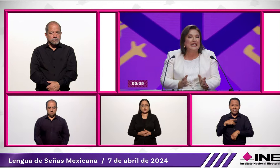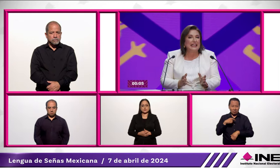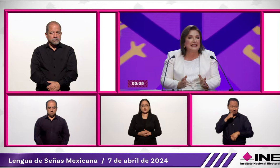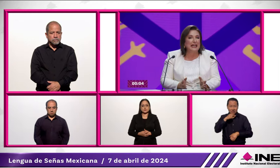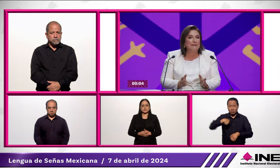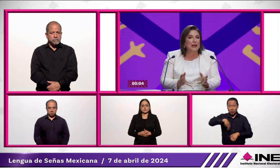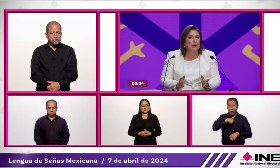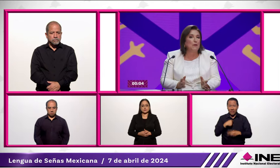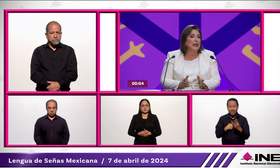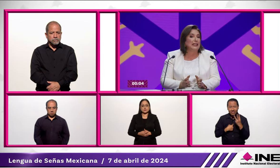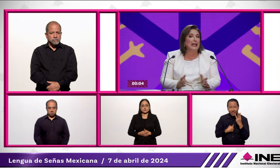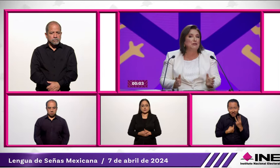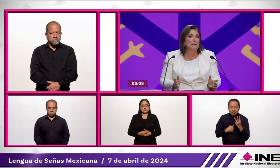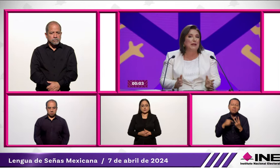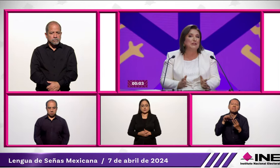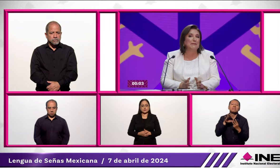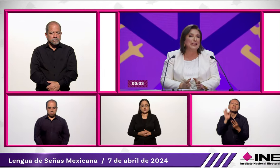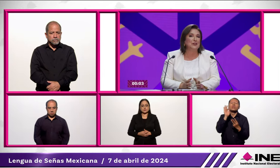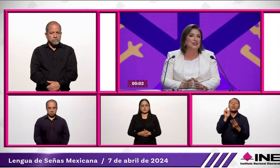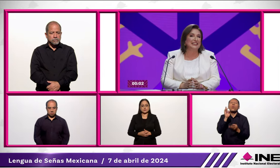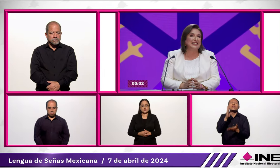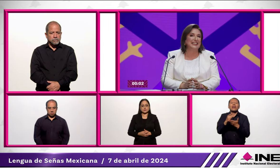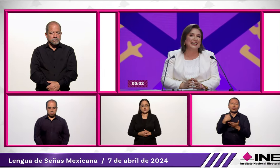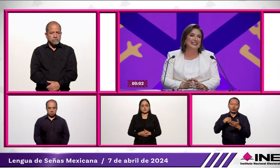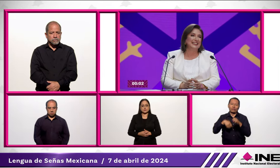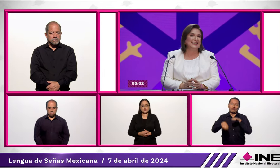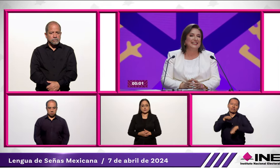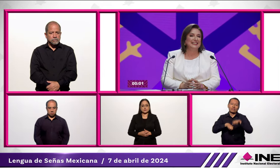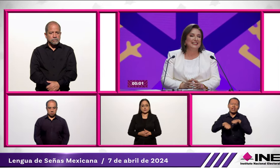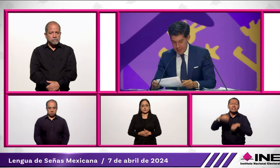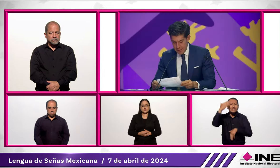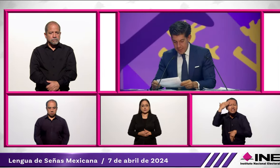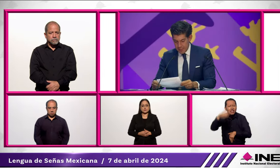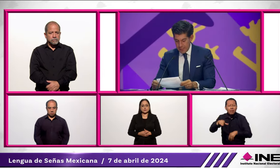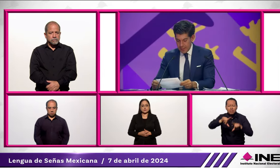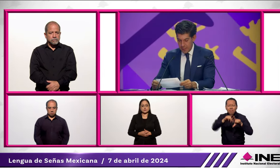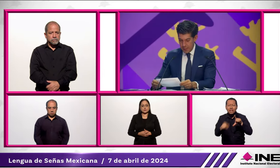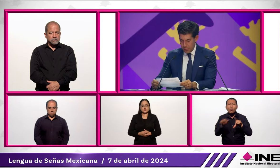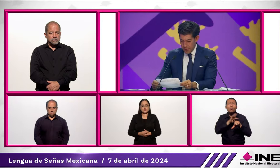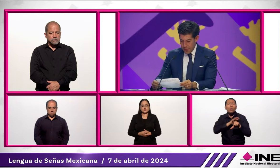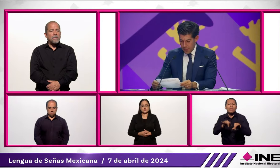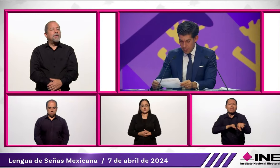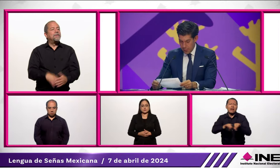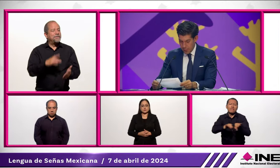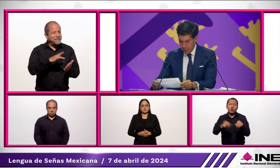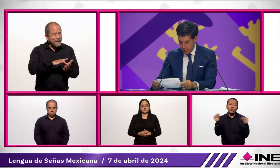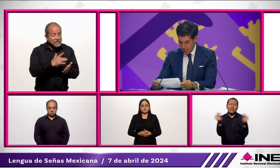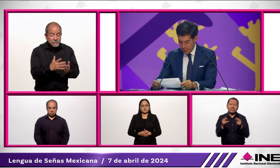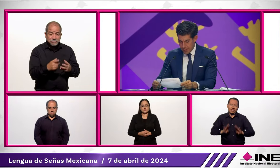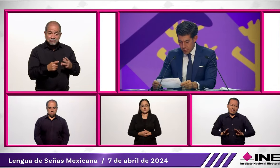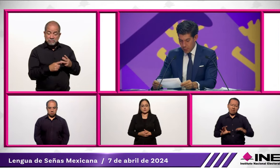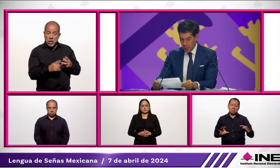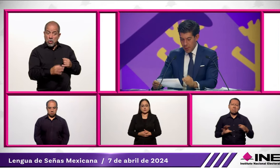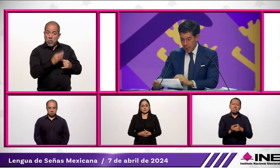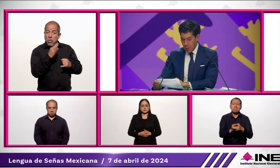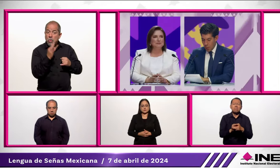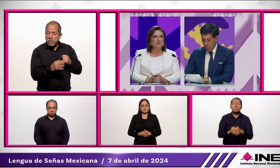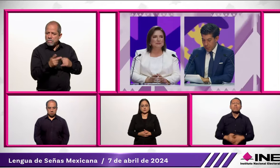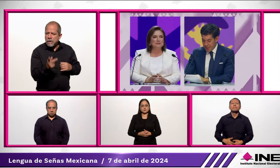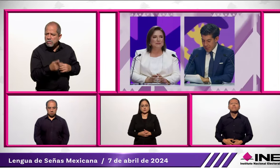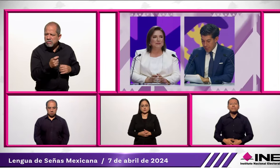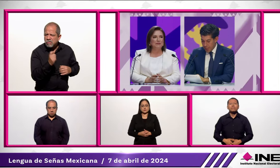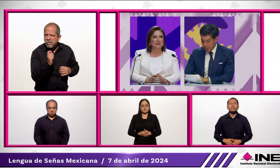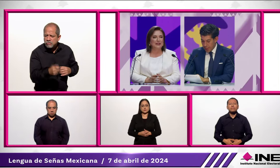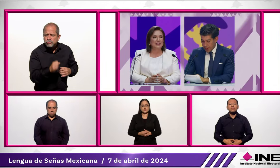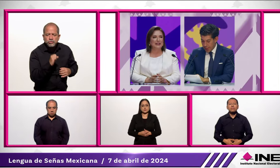realmente y que sabe cómo generar los empleos que México necesita. Gracias, candidata. Tercera y última pregunta, esta del sur.